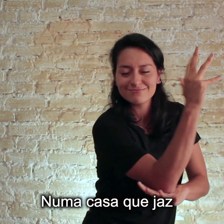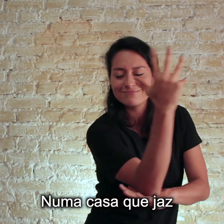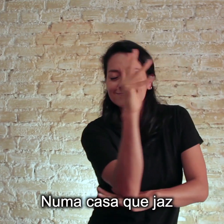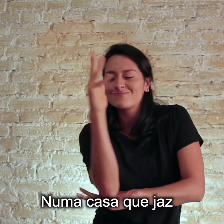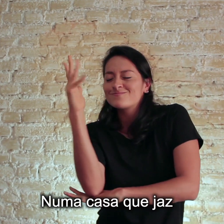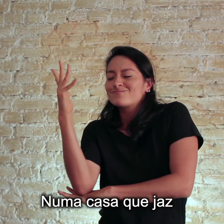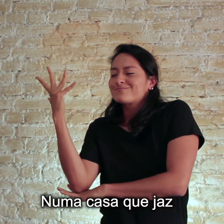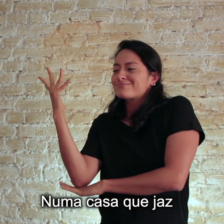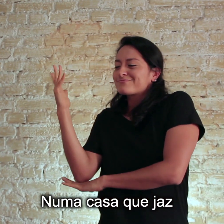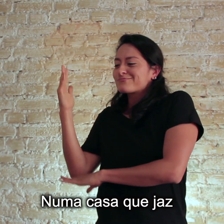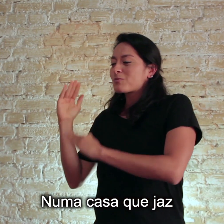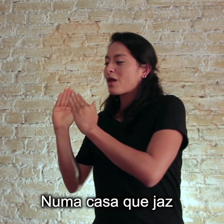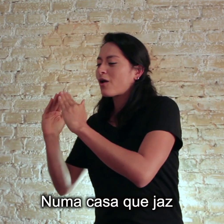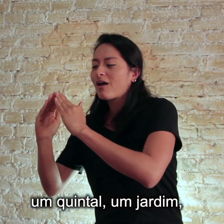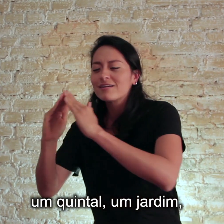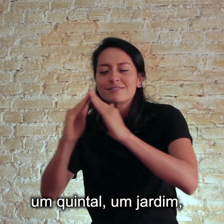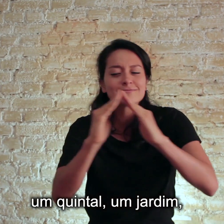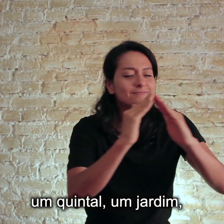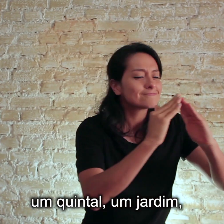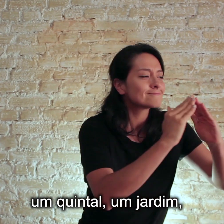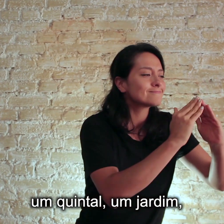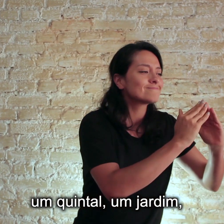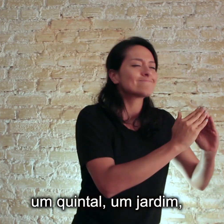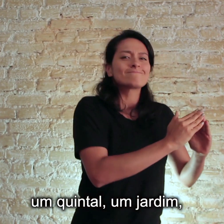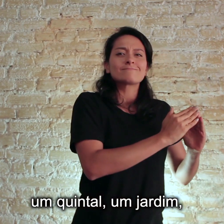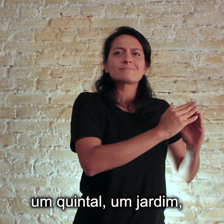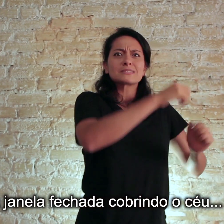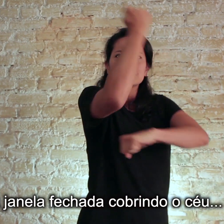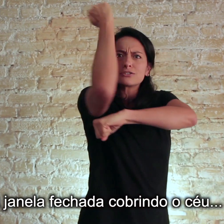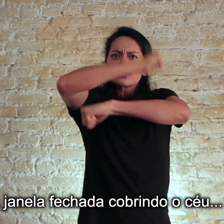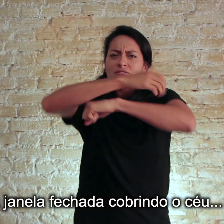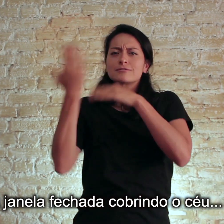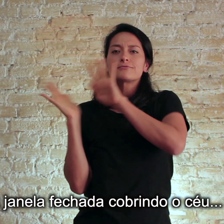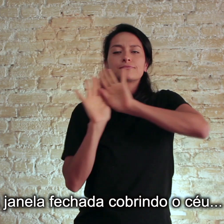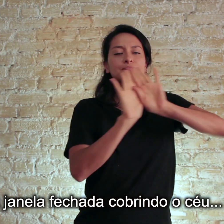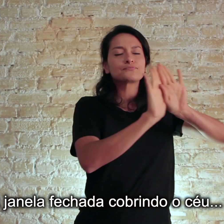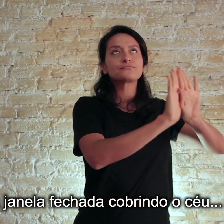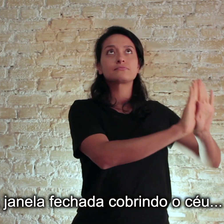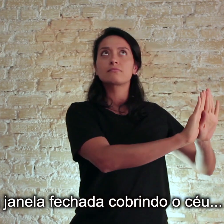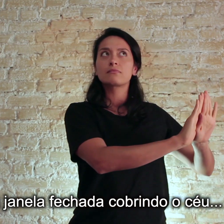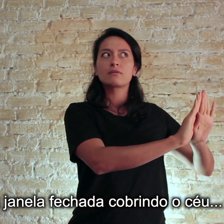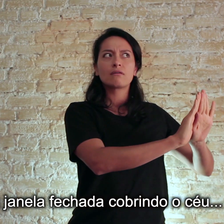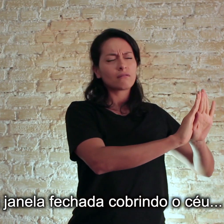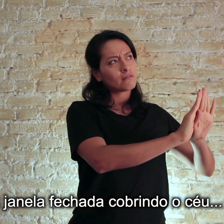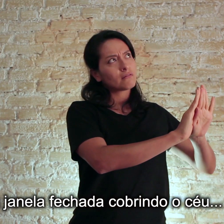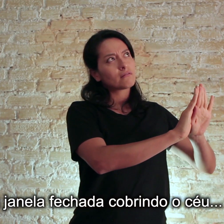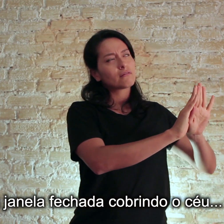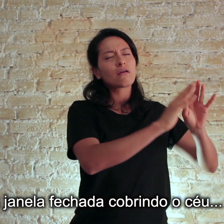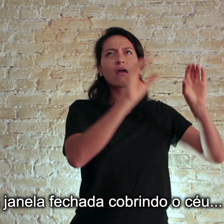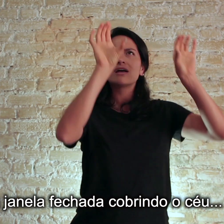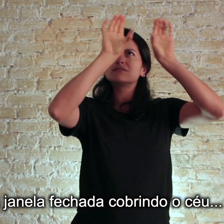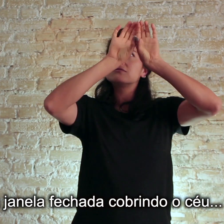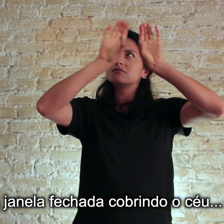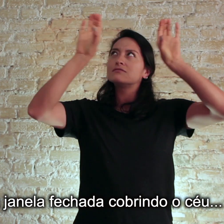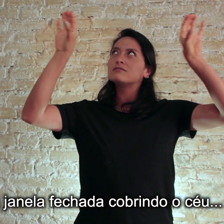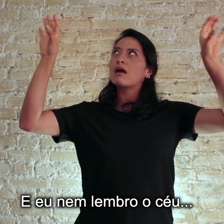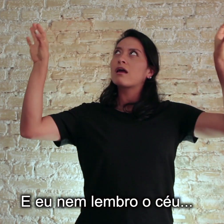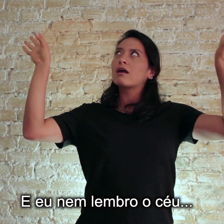Numa casa que jaz, um quintal, um jardim, a janela fechada cobrindo o céu. E eu